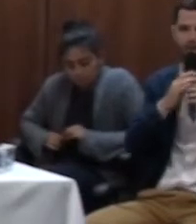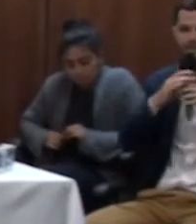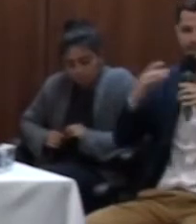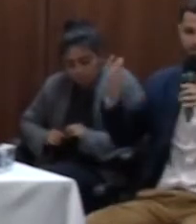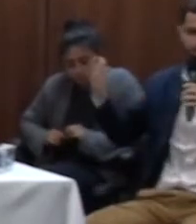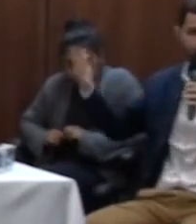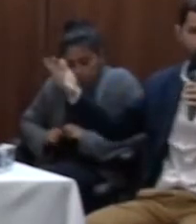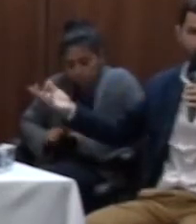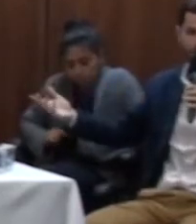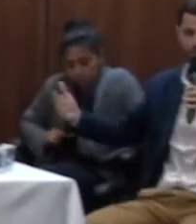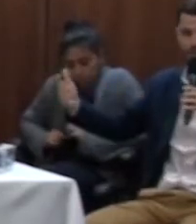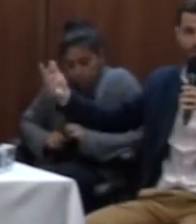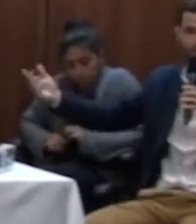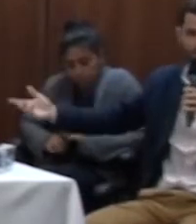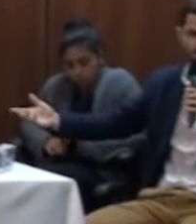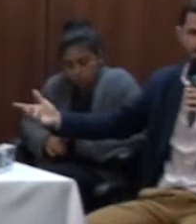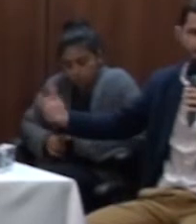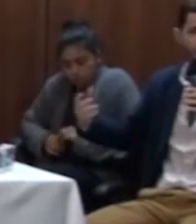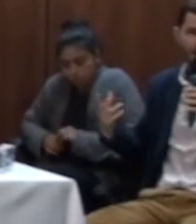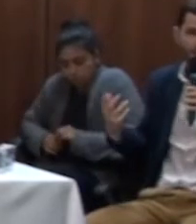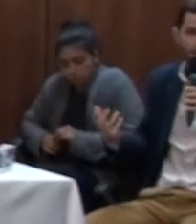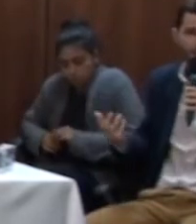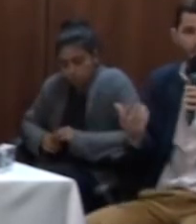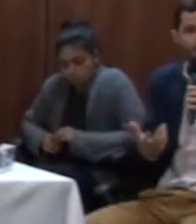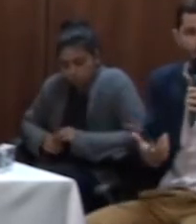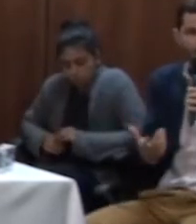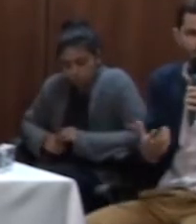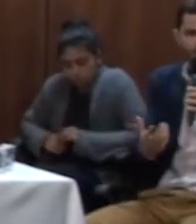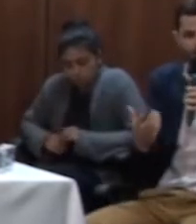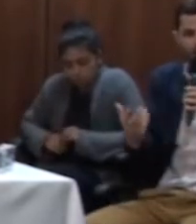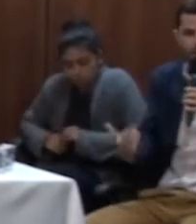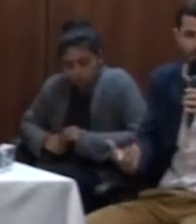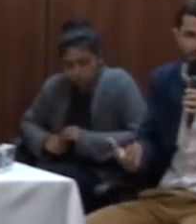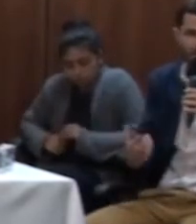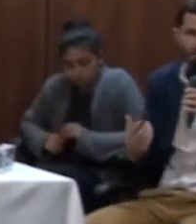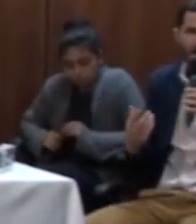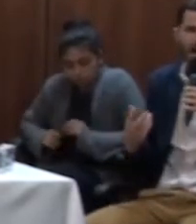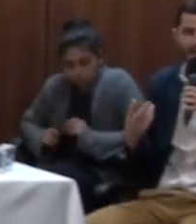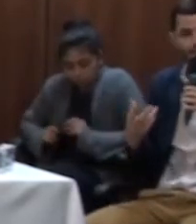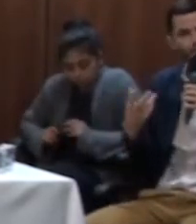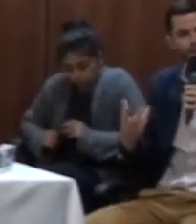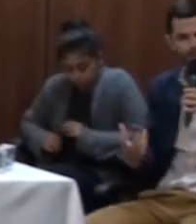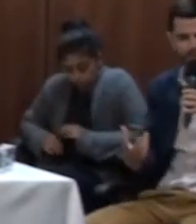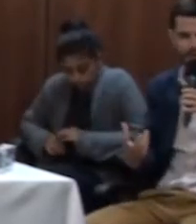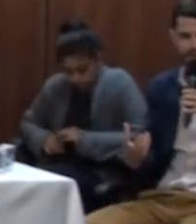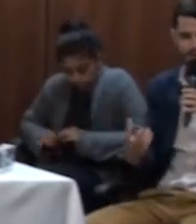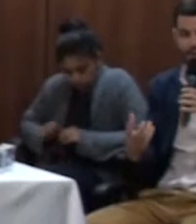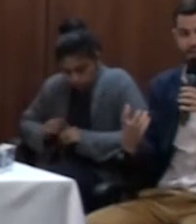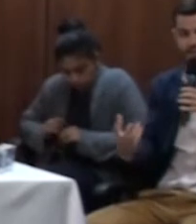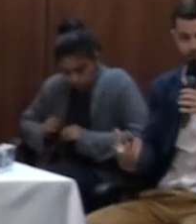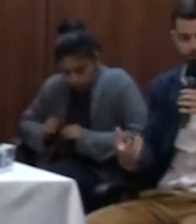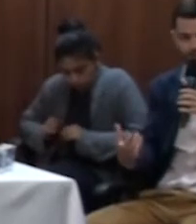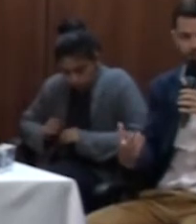As unidades de defensoria são equipamentos, são prestadores de serviço. Da mesma forma, o ambulatório é um equipamento. Então, a responsabilidade